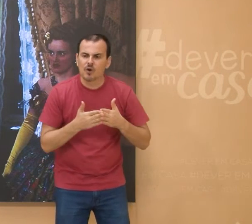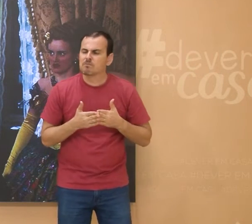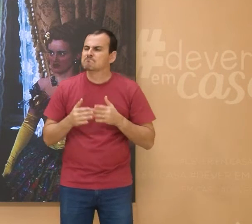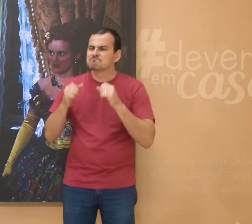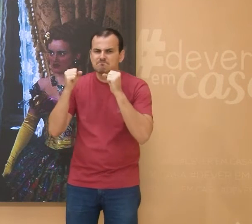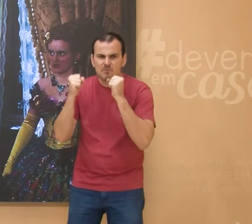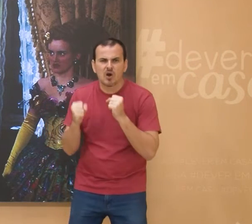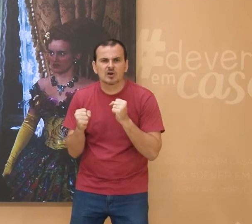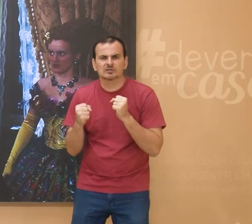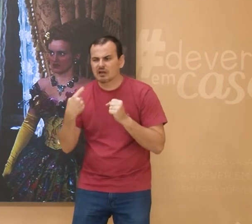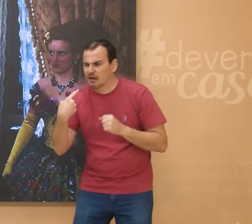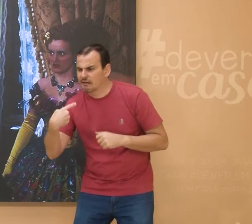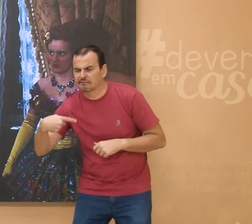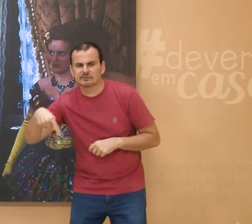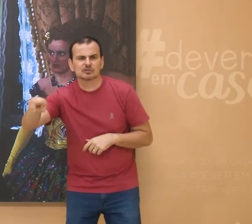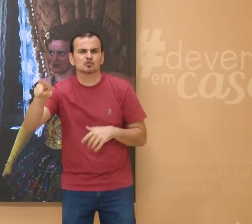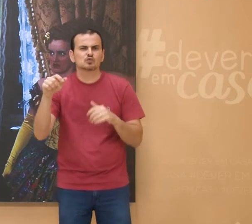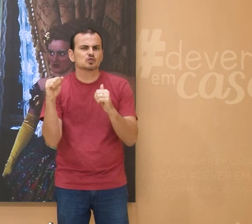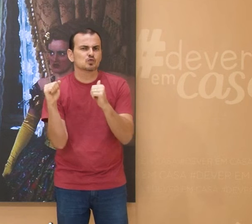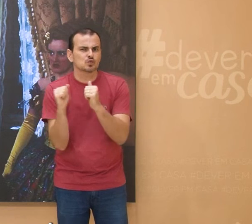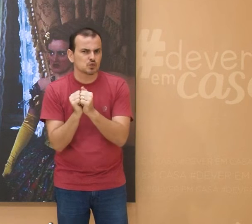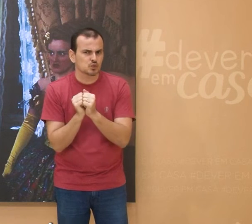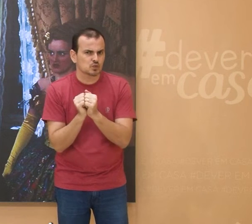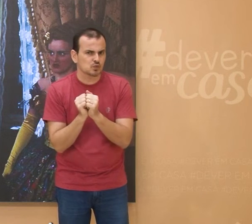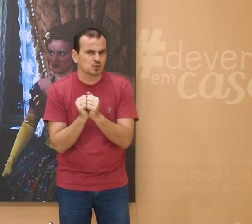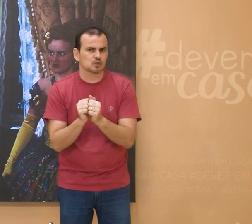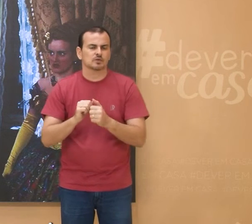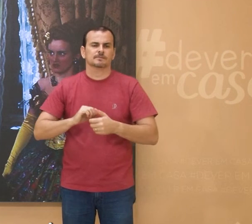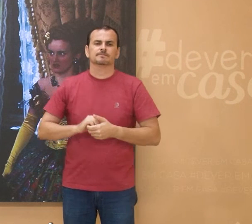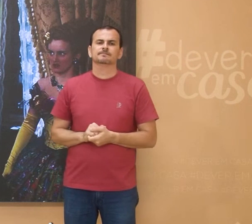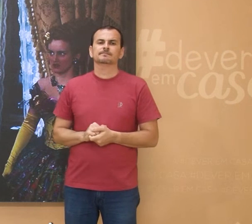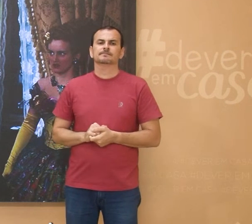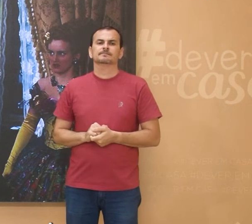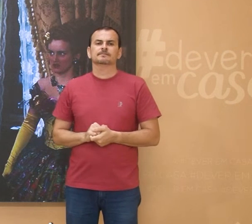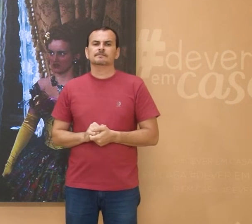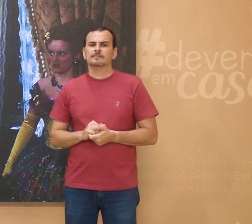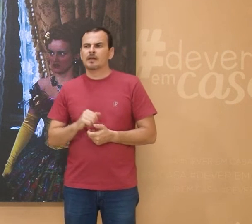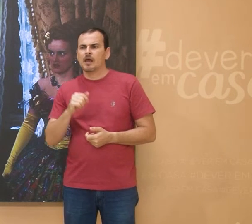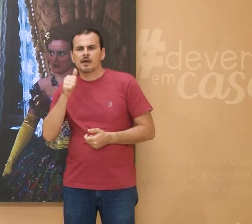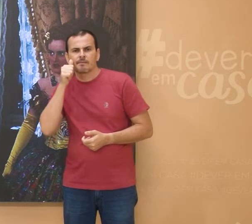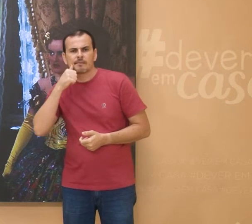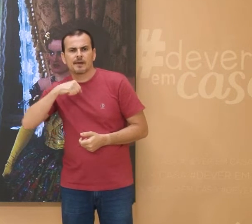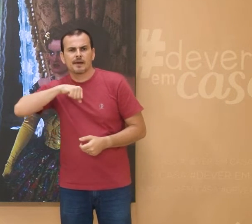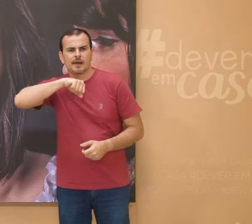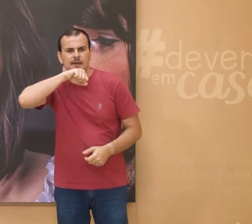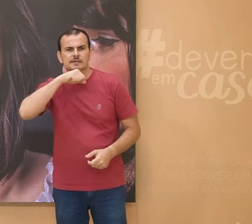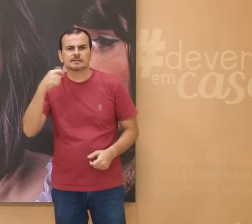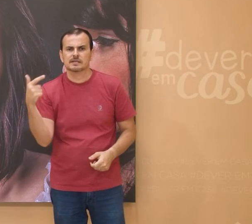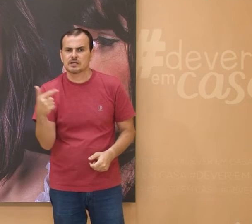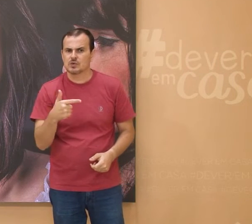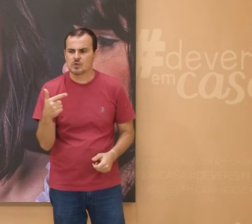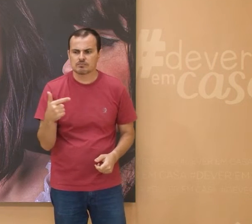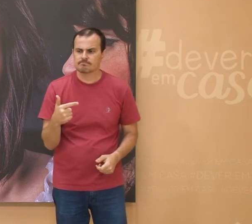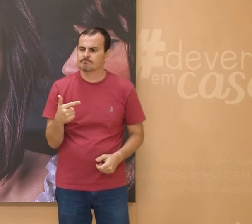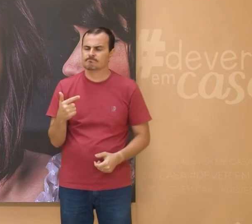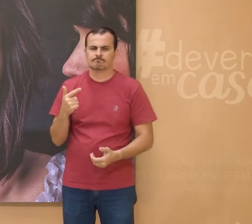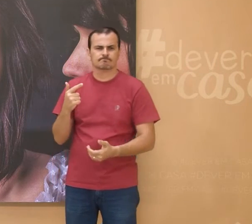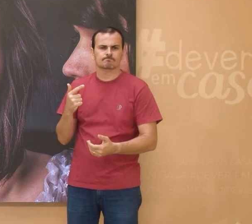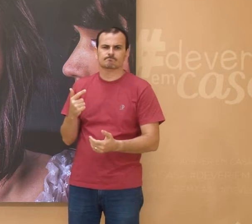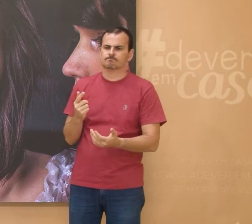"Por favor, deixe-me ir com vocês." A madrasta, negando